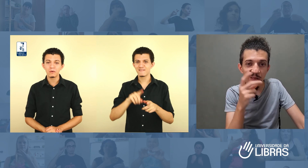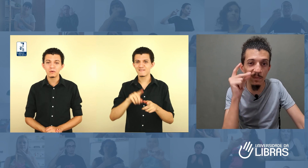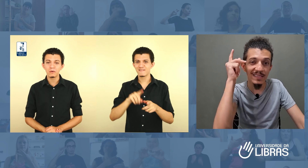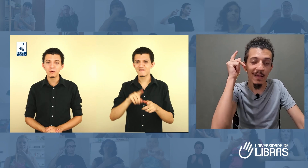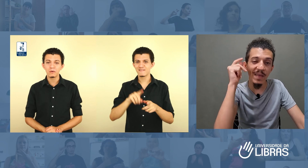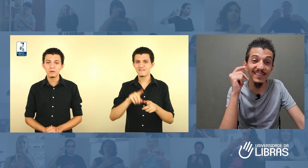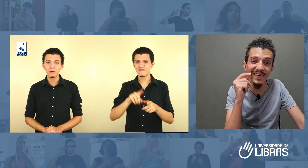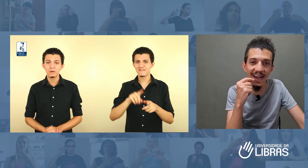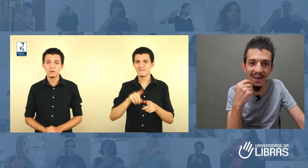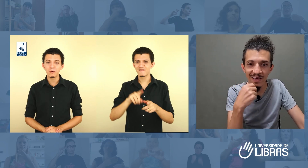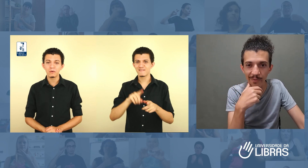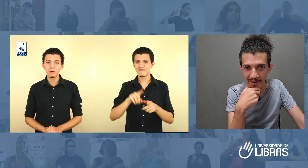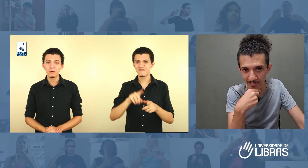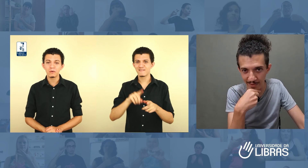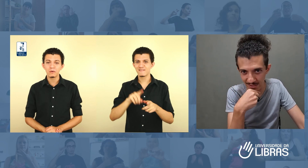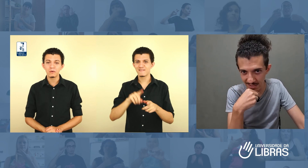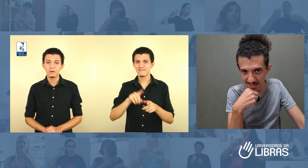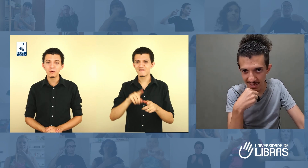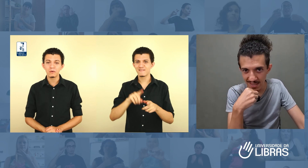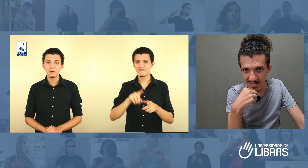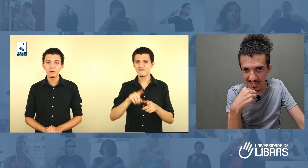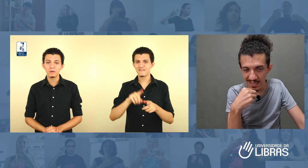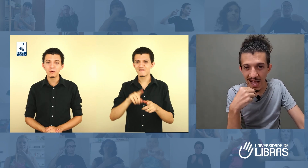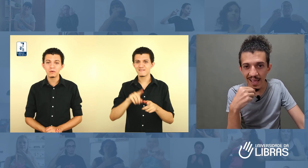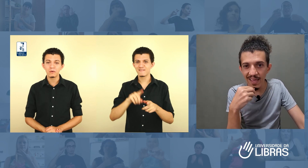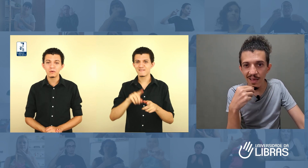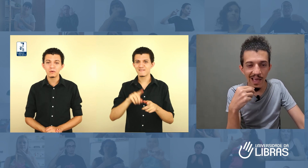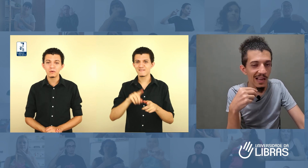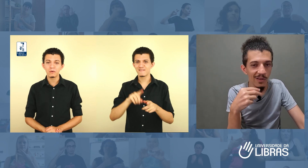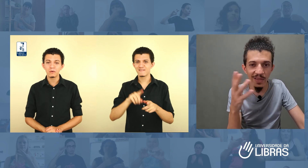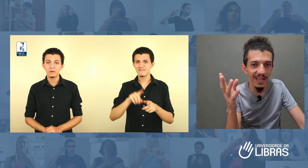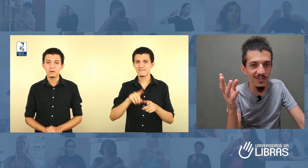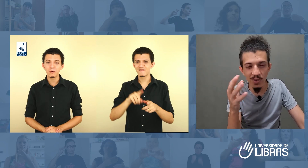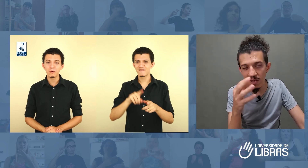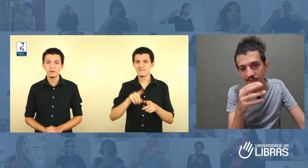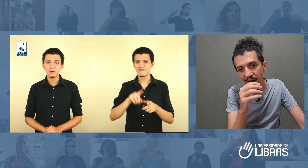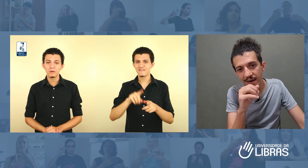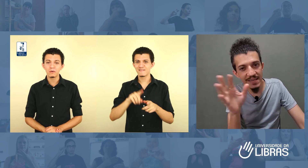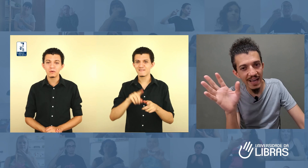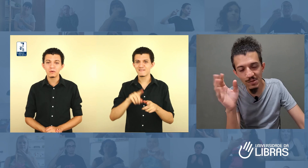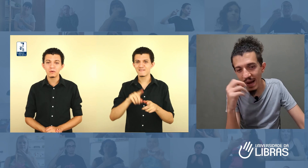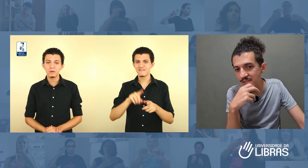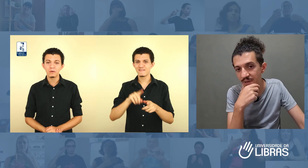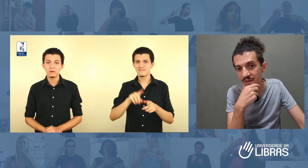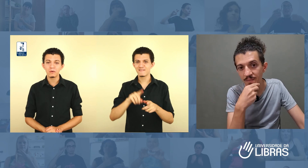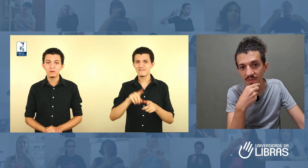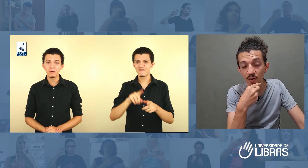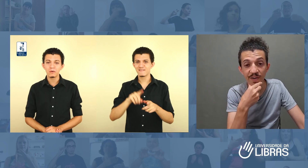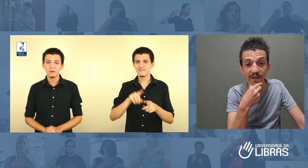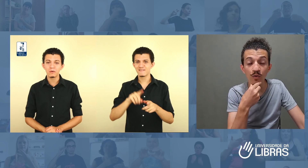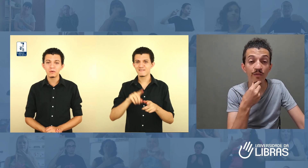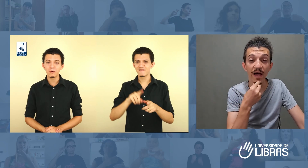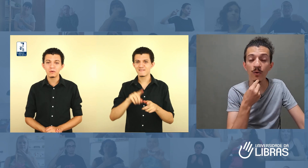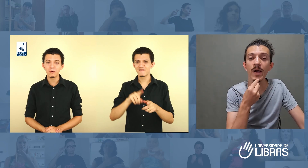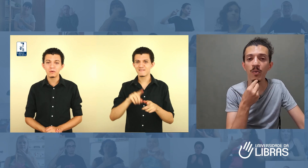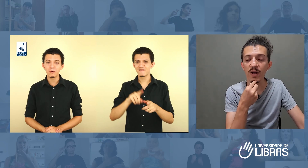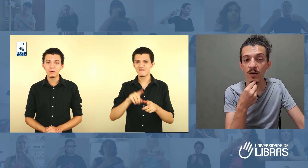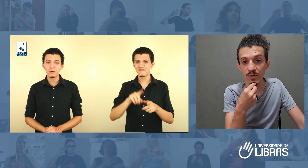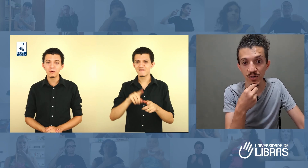e percebia de cara que eu era ouvinte. E aí, ele não entendia o eu estava falando e saia de perto de mim. E eu ficava com vergonha por causa disso.